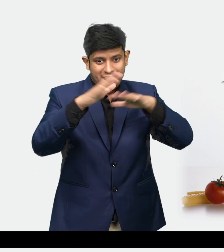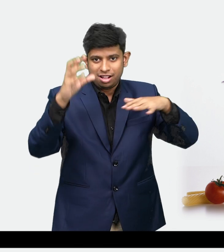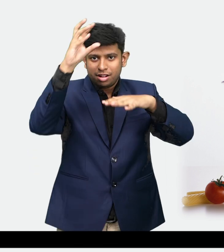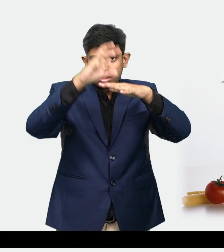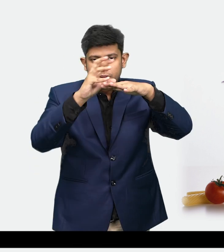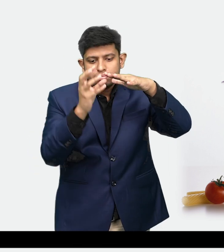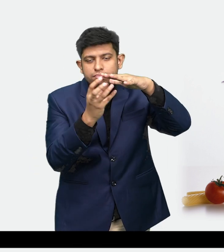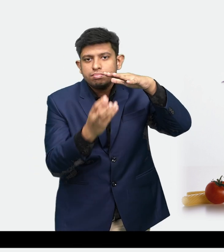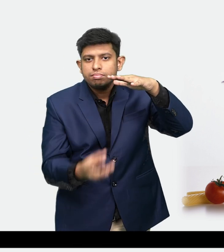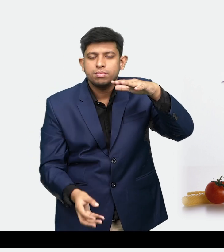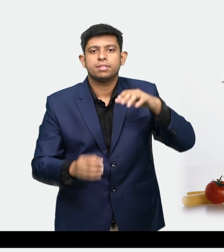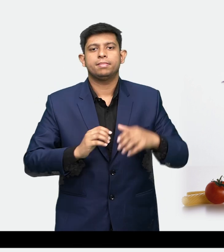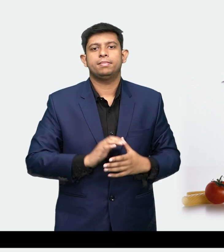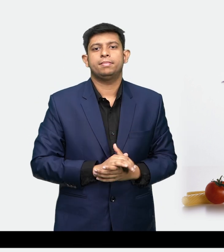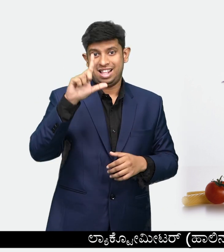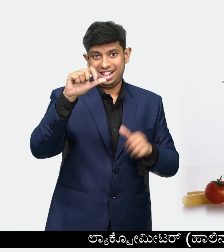ಮುಳುಗುವುದು.